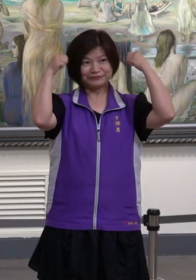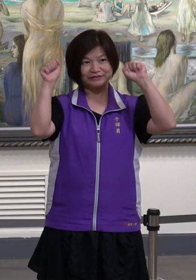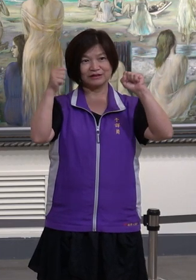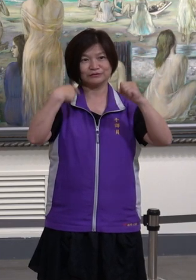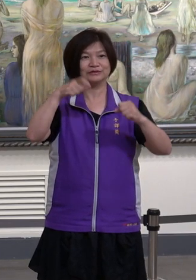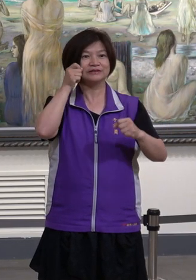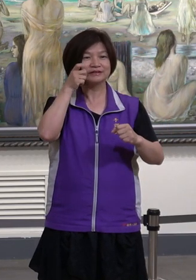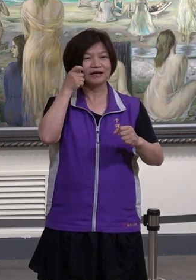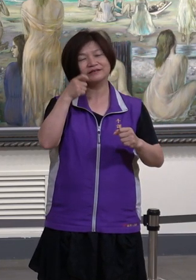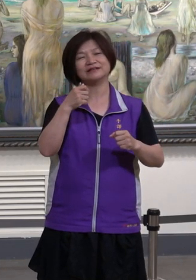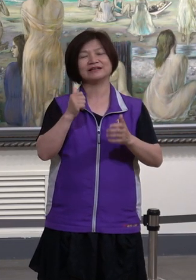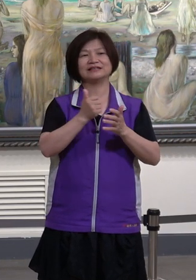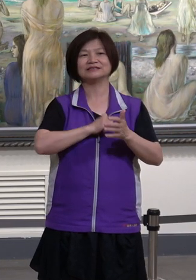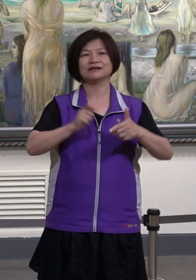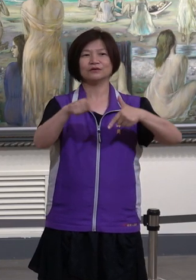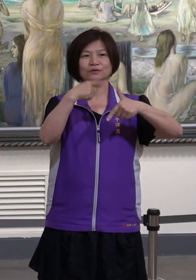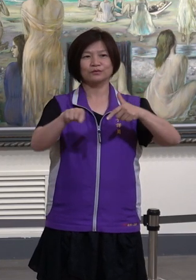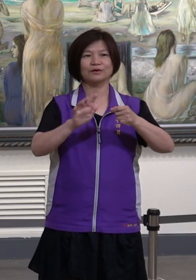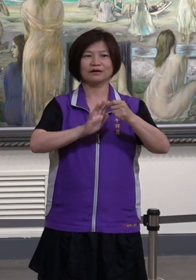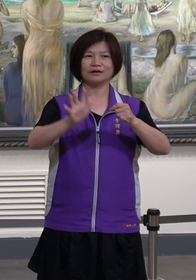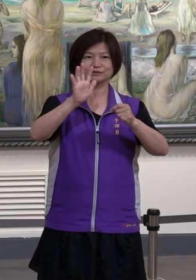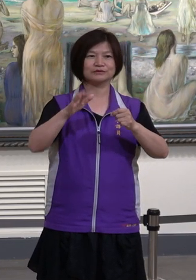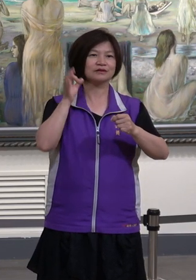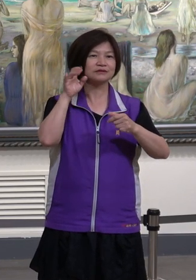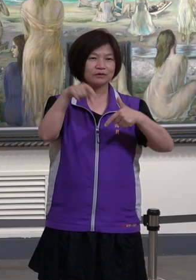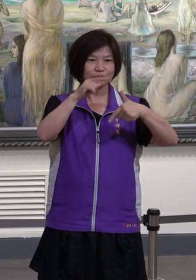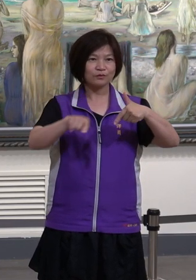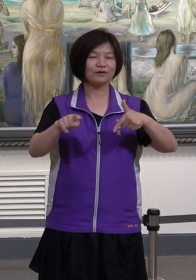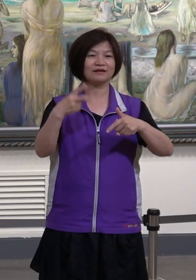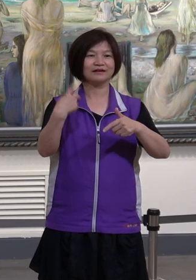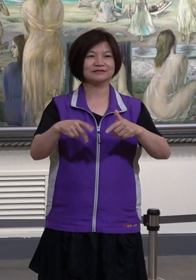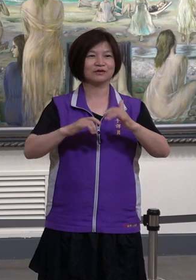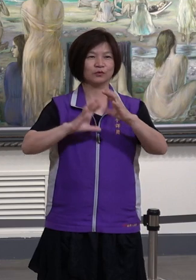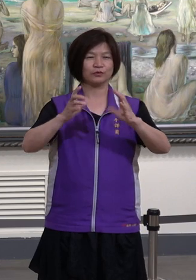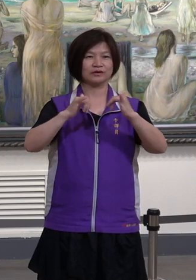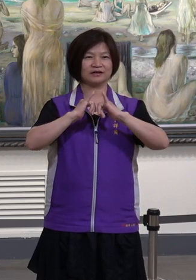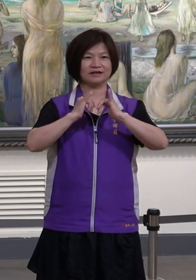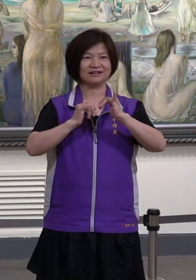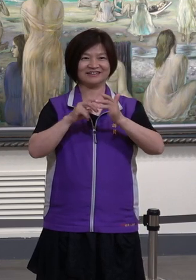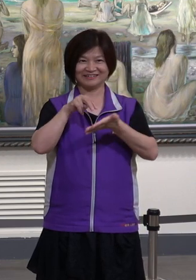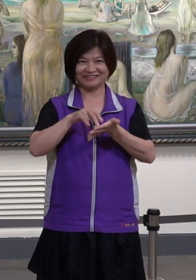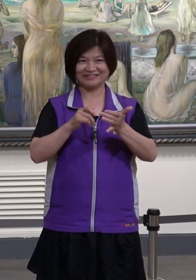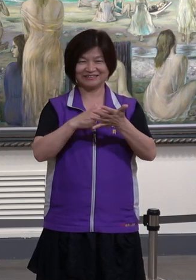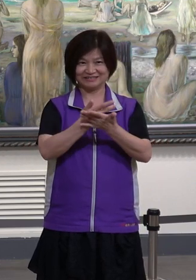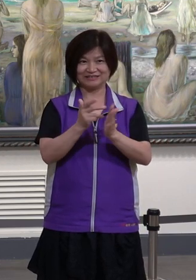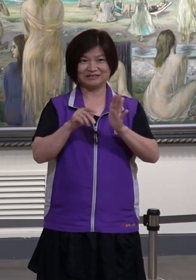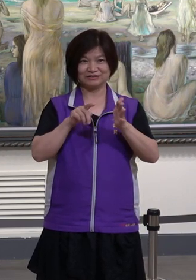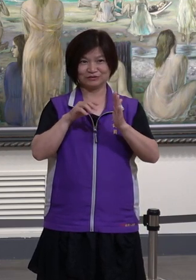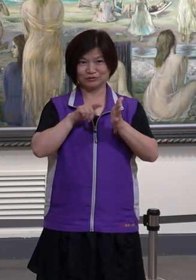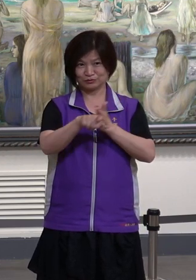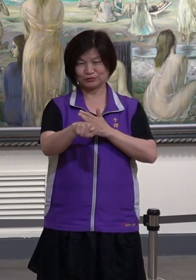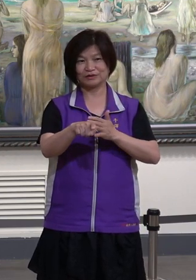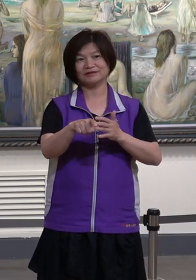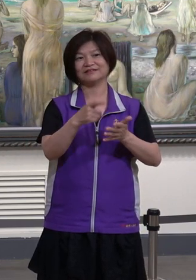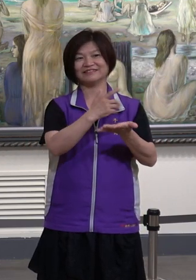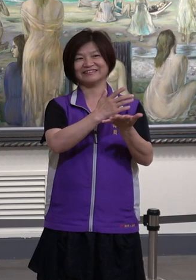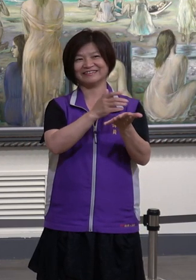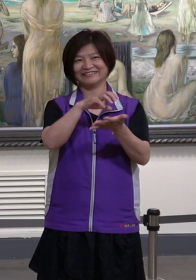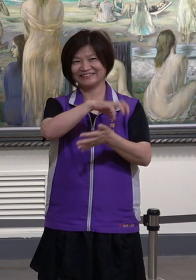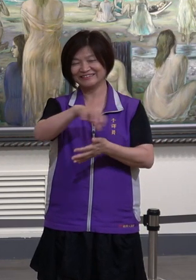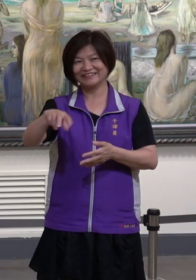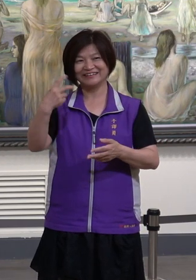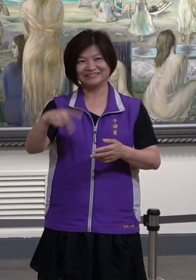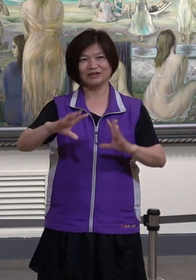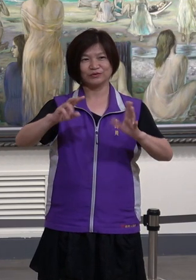到台南彰化中学、彰化西多中学，以及国立艺专美工科和中原理工大学建筑系，还